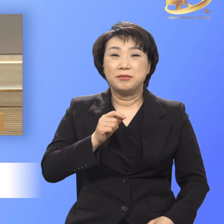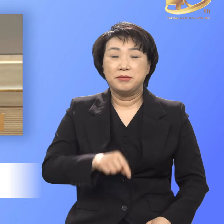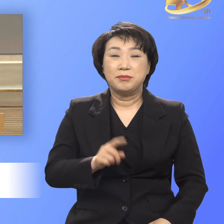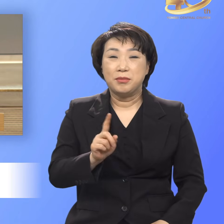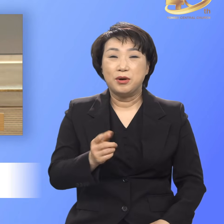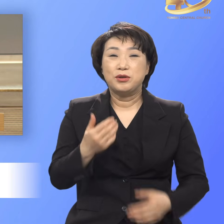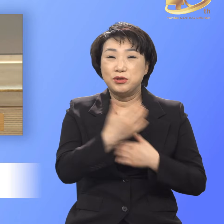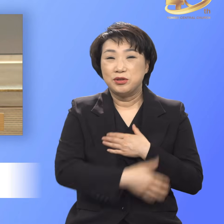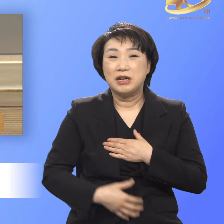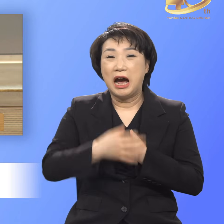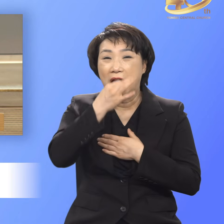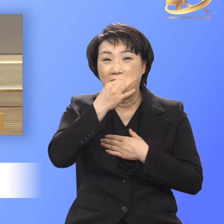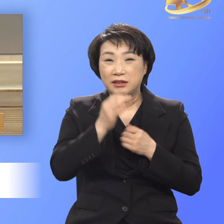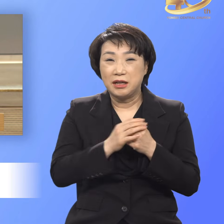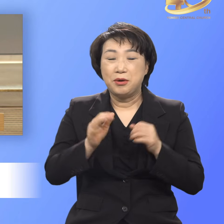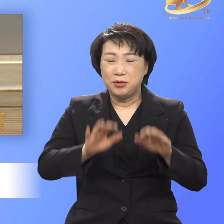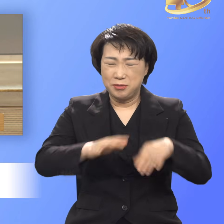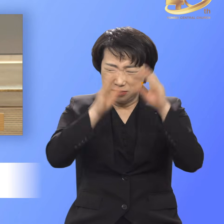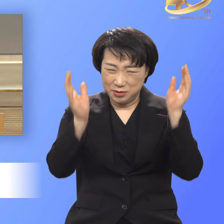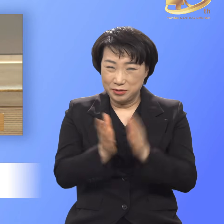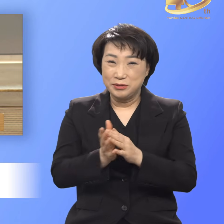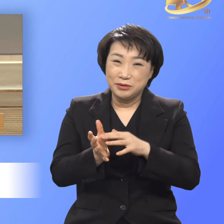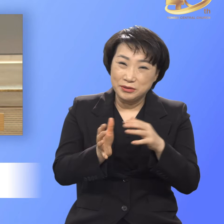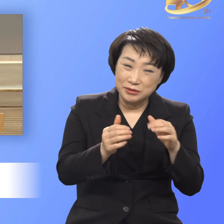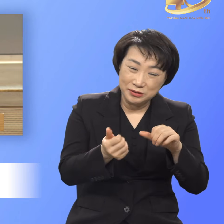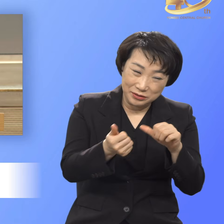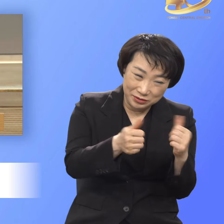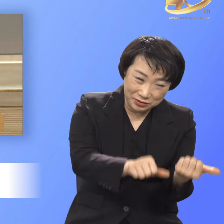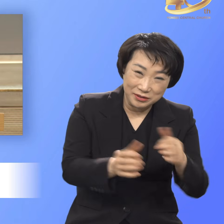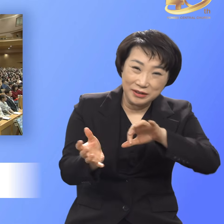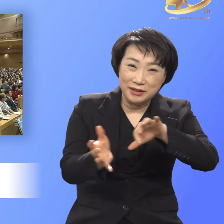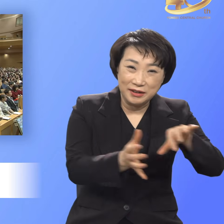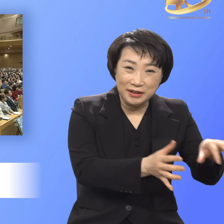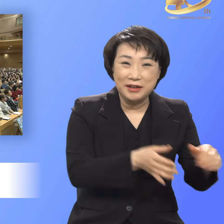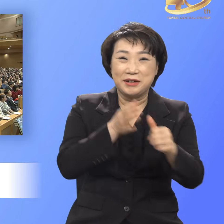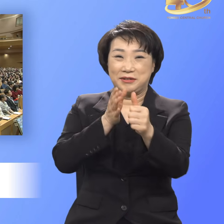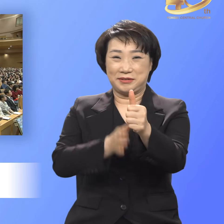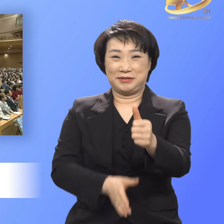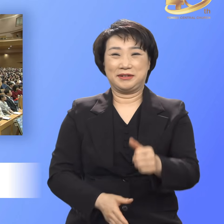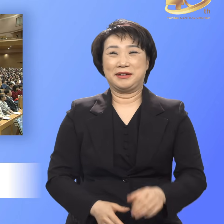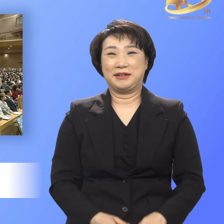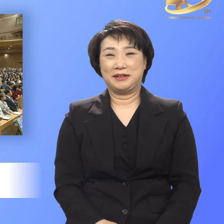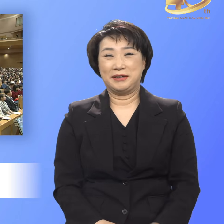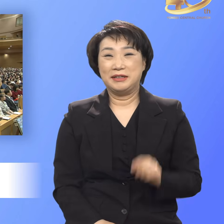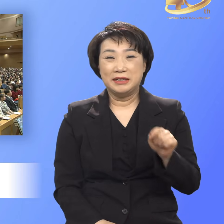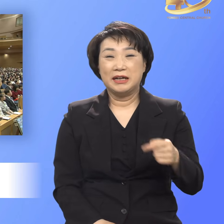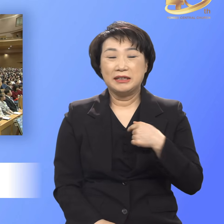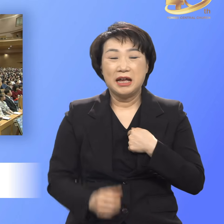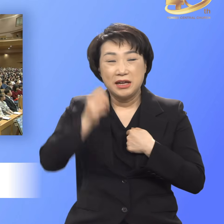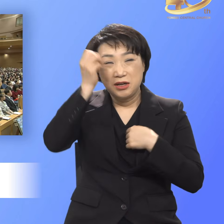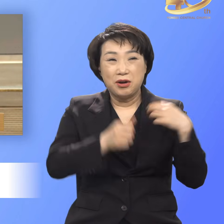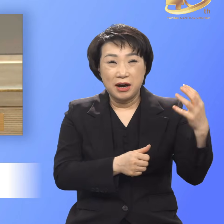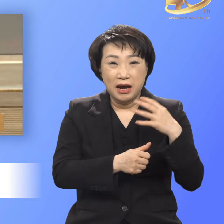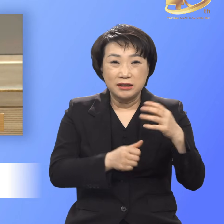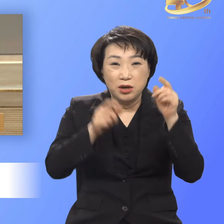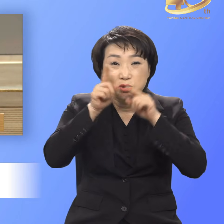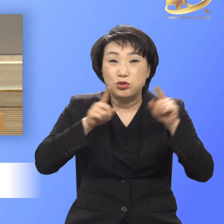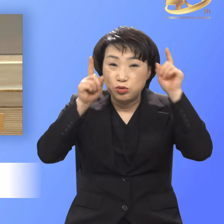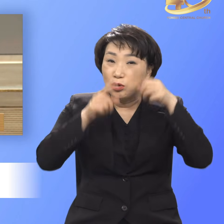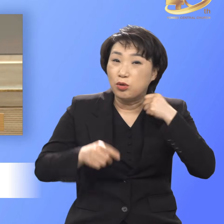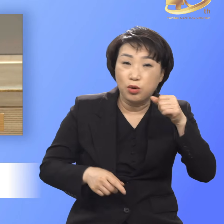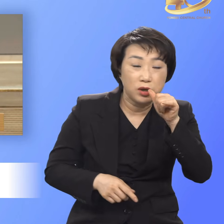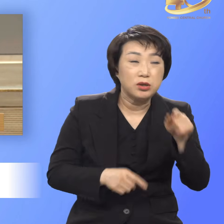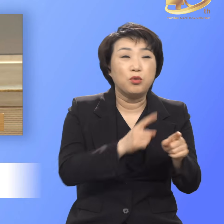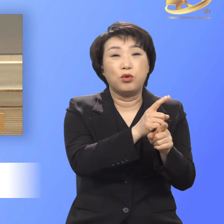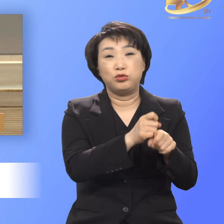소욕이래. 이거 오늘 다 죽어버리기를 주님의 이름으로 죽어. 이것이 내 영혼 학대고 지옥 보내는